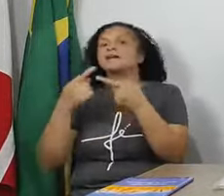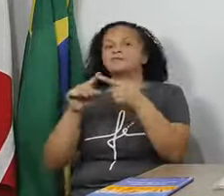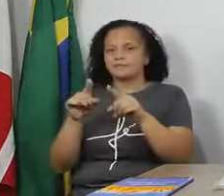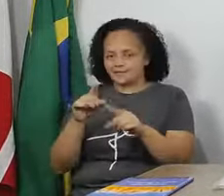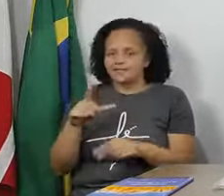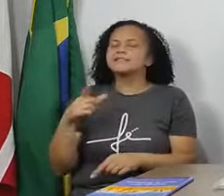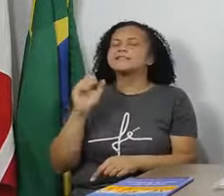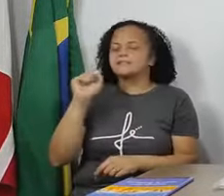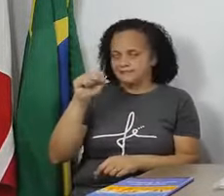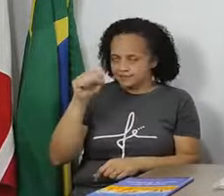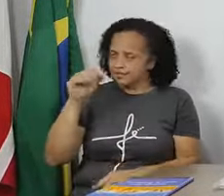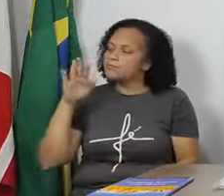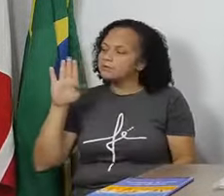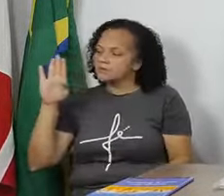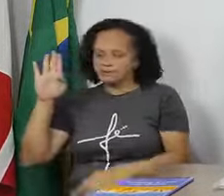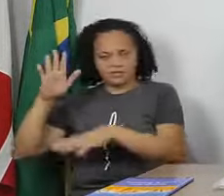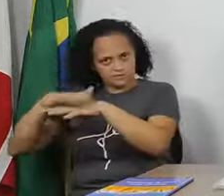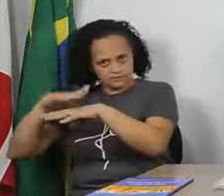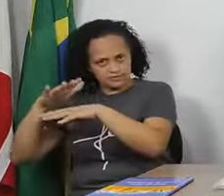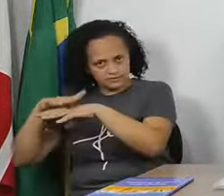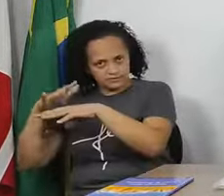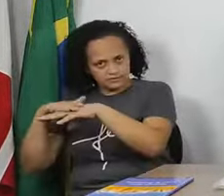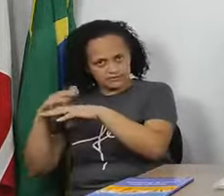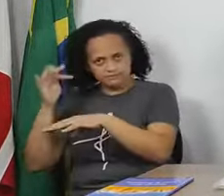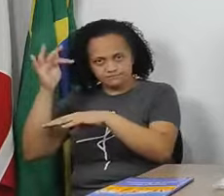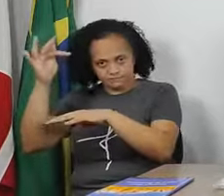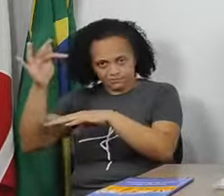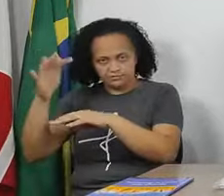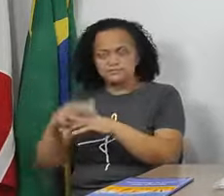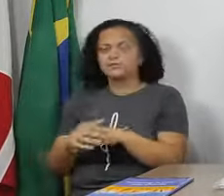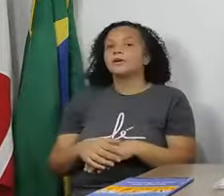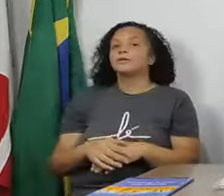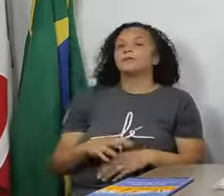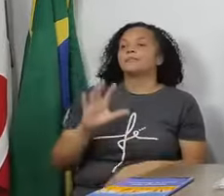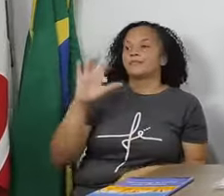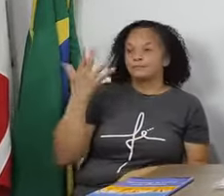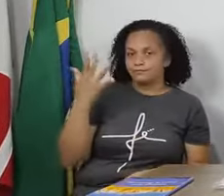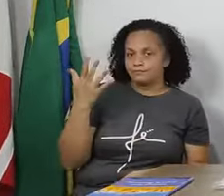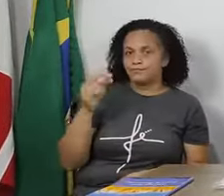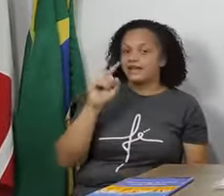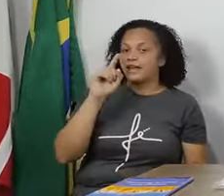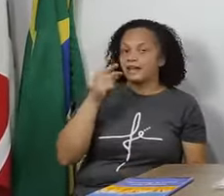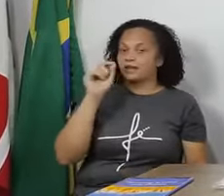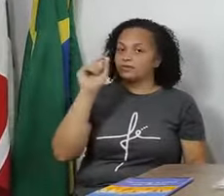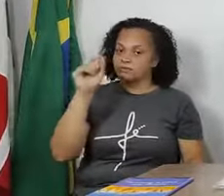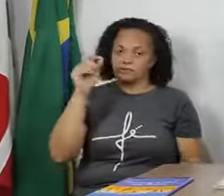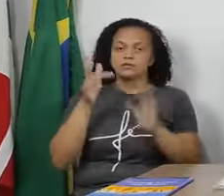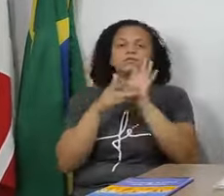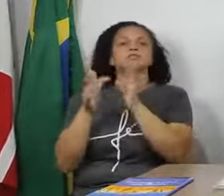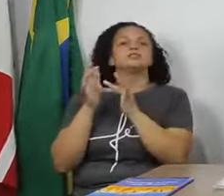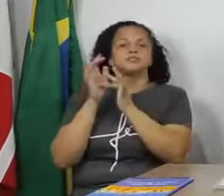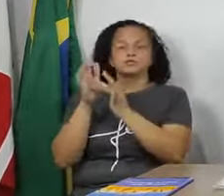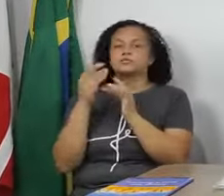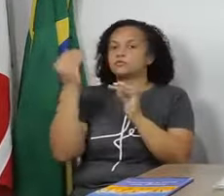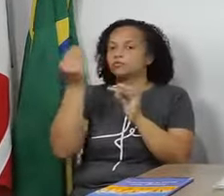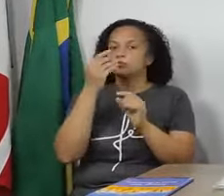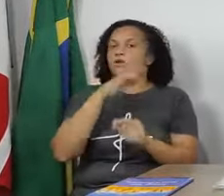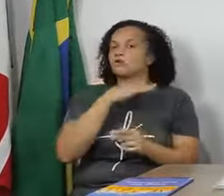fazer. Fatos é aquilo que Jesus, na ocasião da sua morte e da